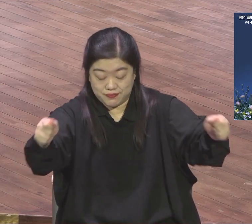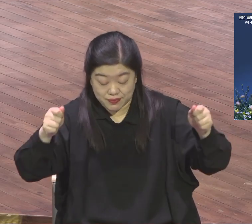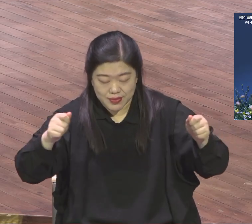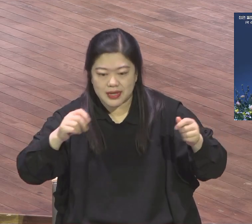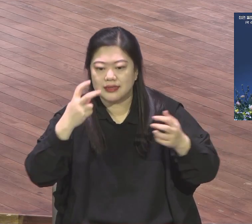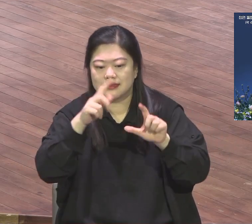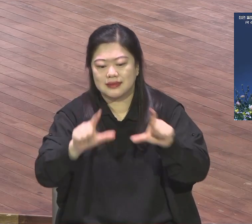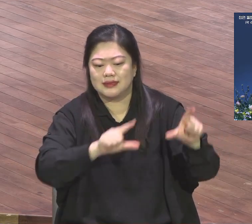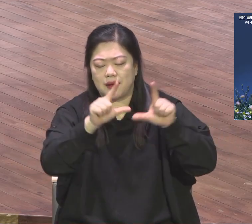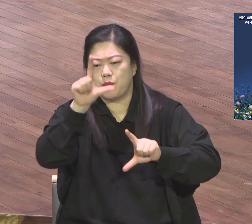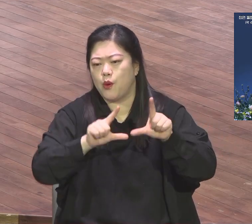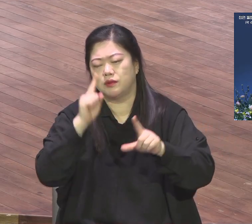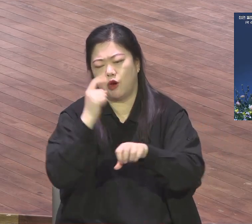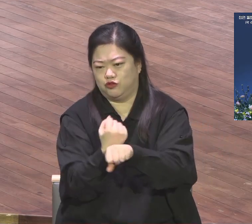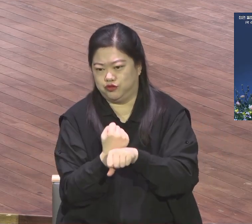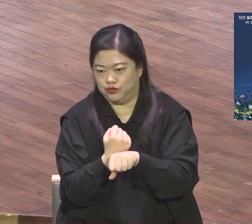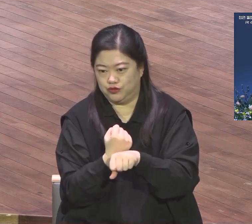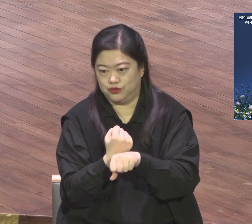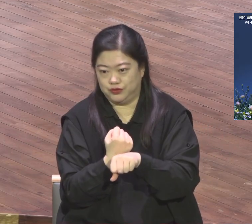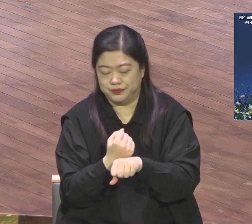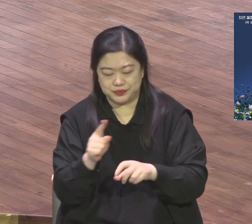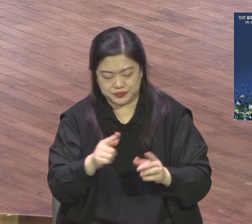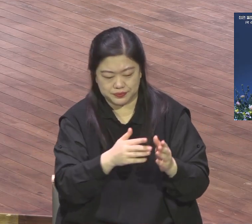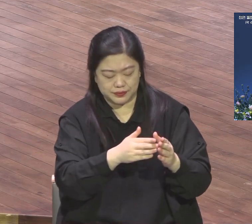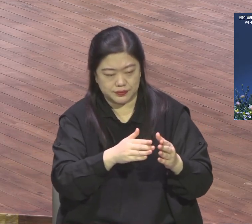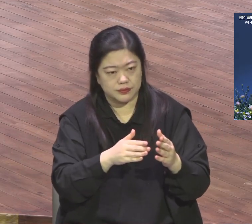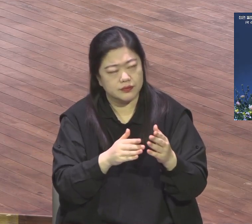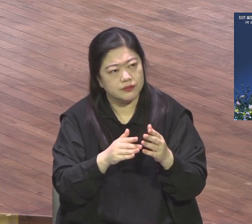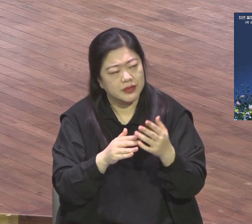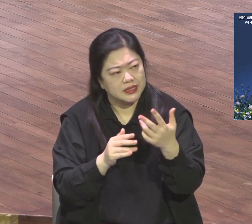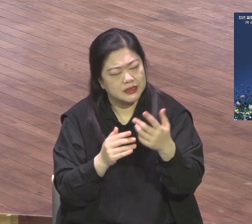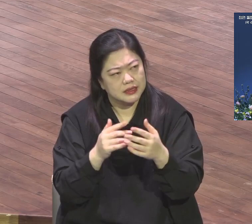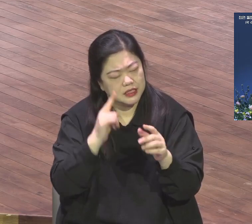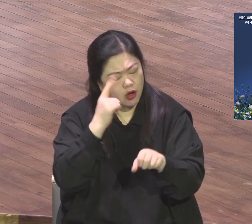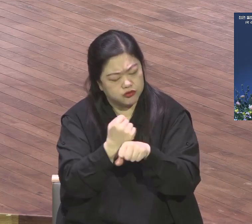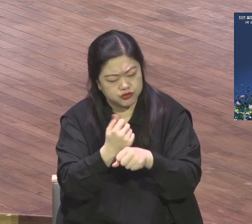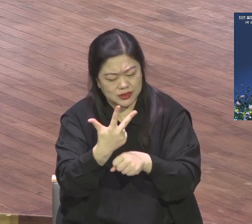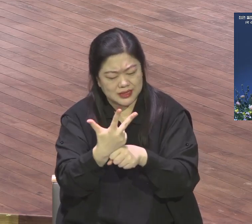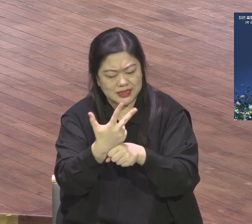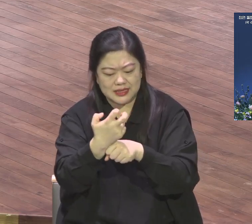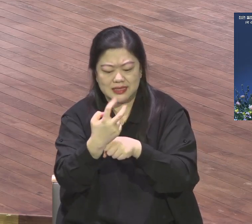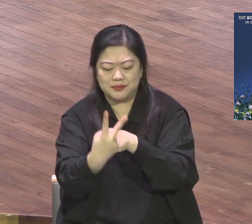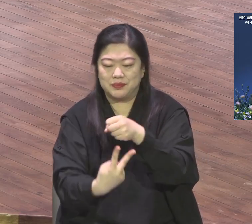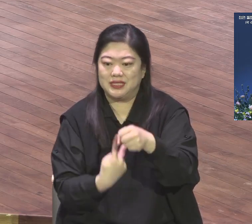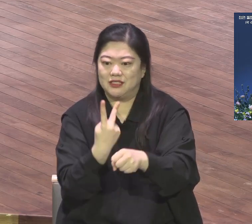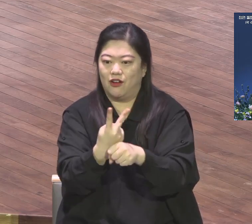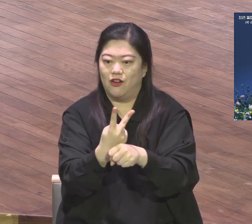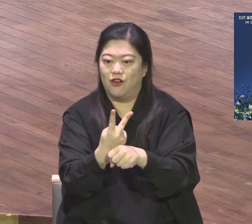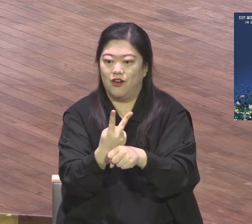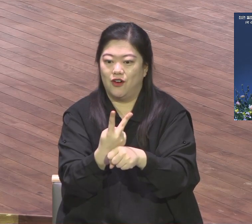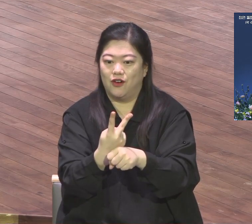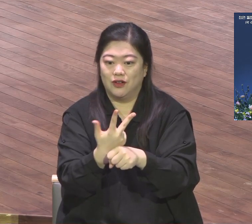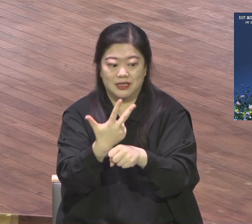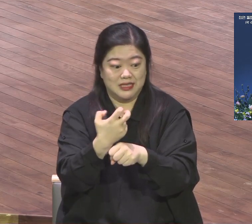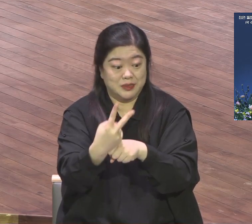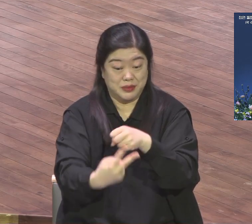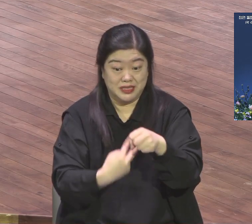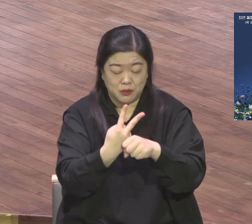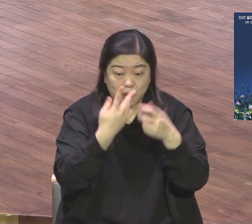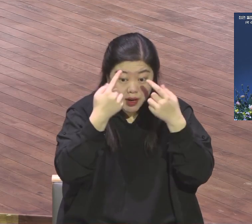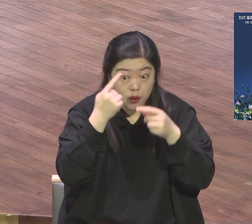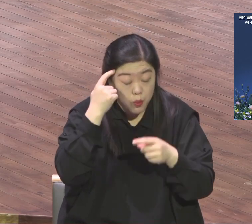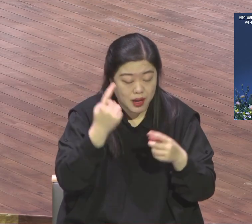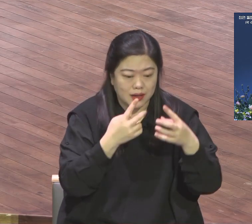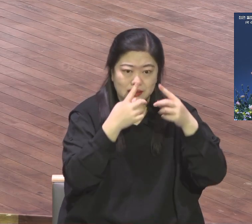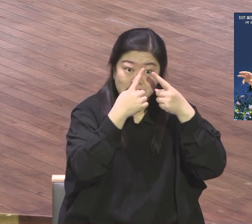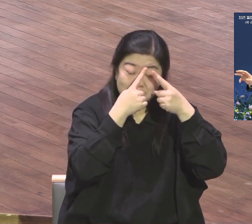있습니다. 조지 베일런트 교수인데 72년간 추적을 쫙 이분들이 대학 때부터